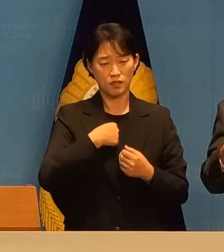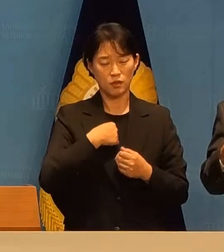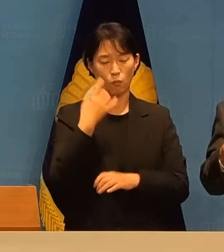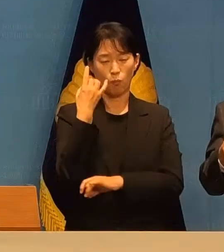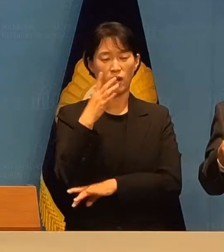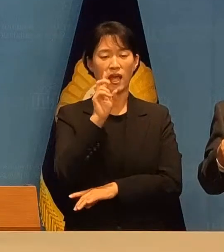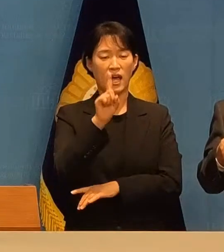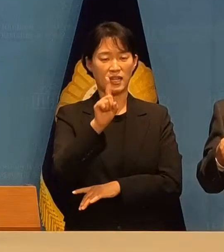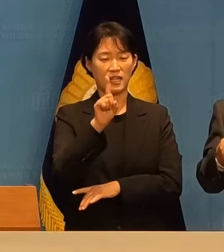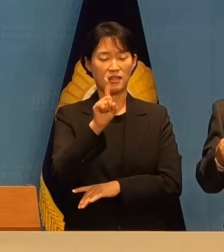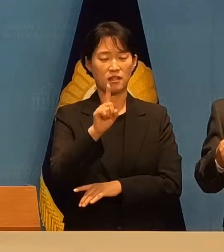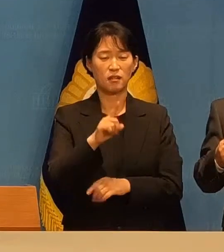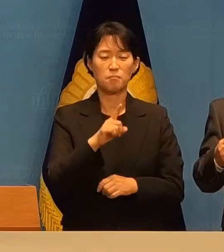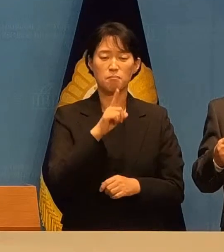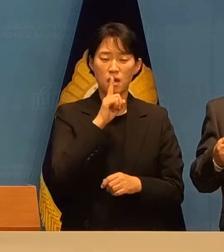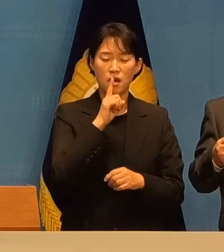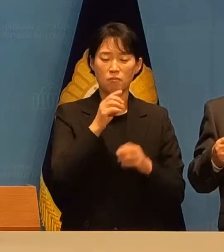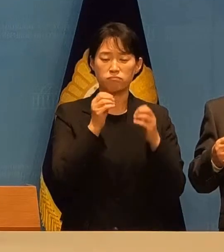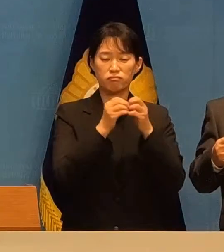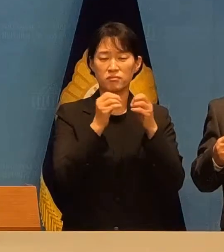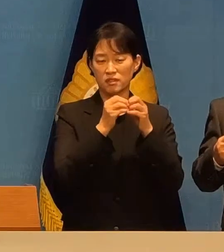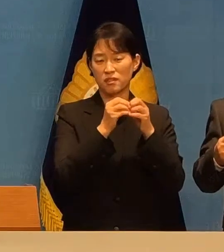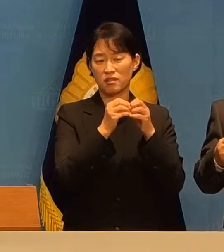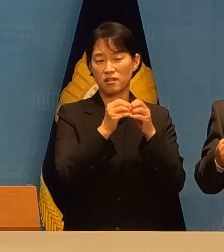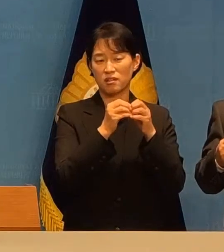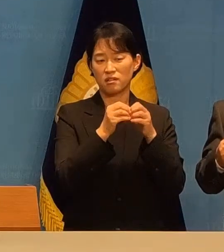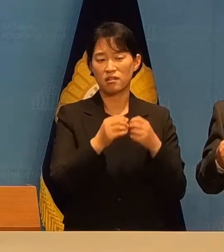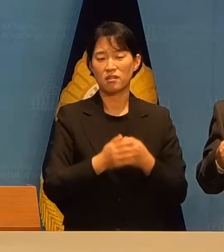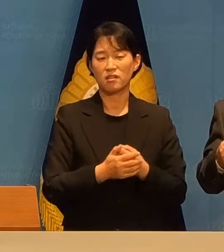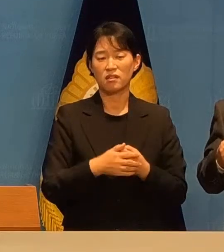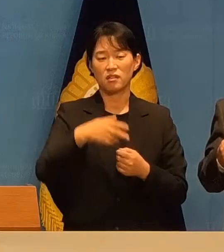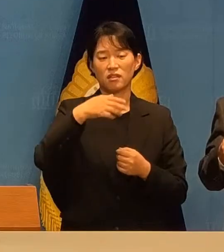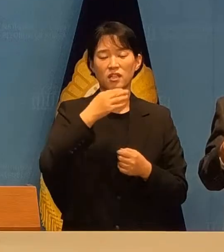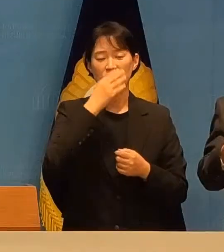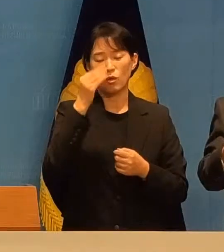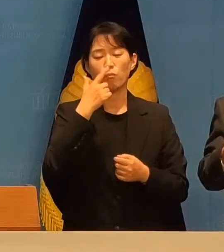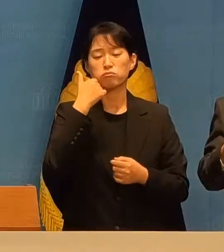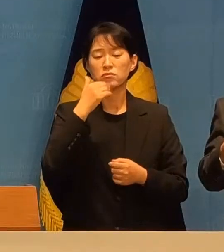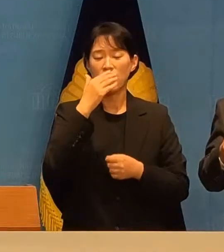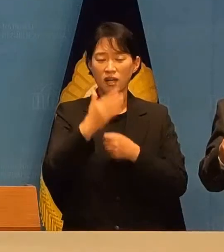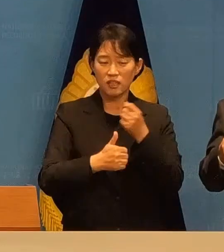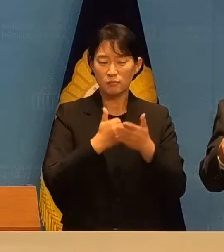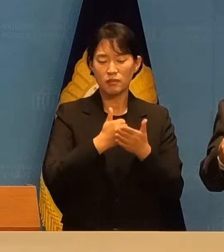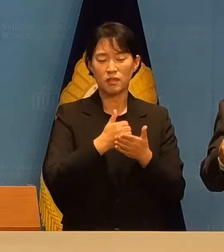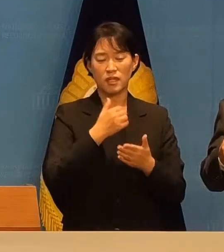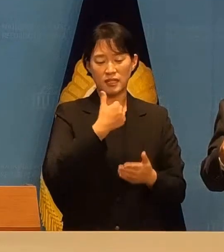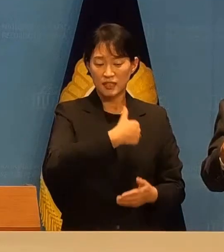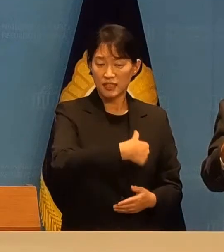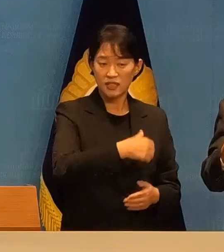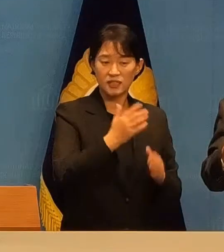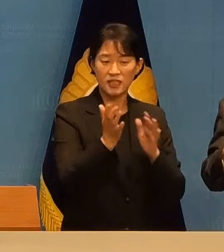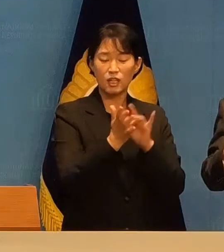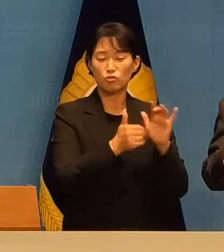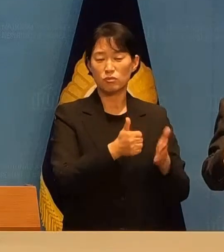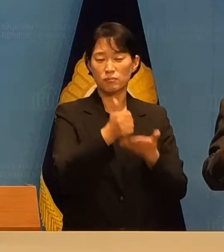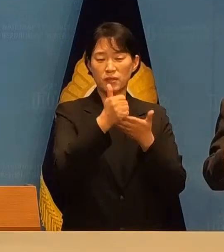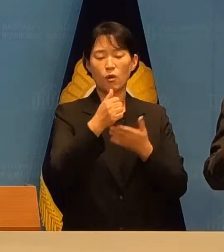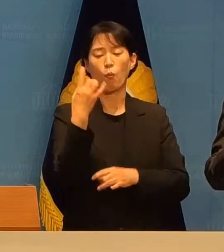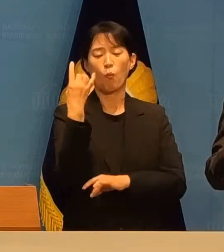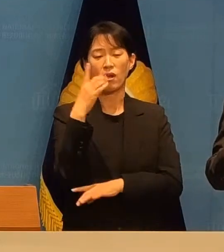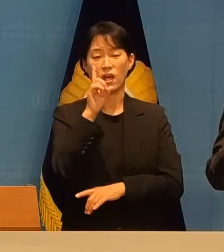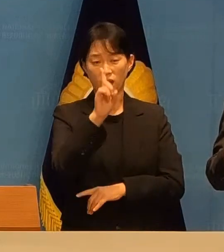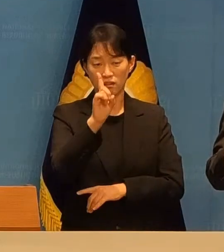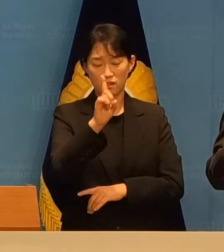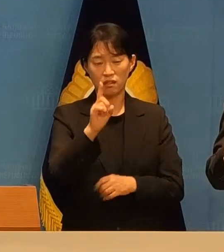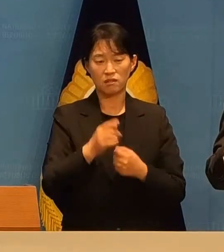본래 하나다라는 글을 성부 하나님과 성자 예수님이 본래 하나라는